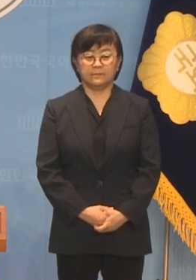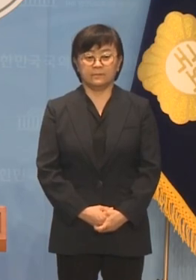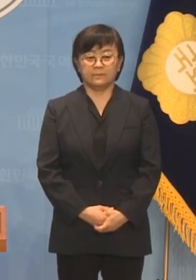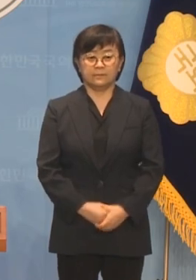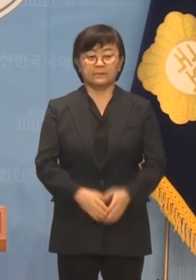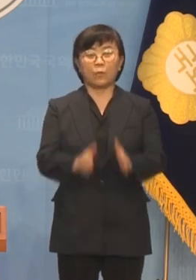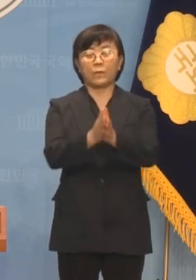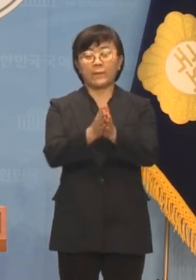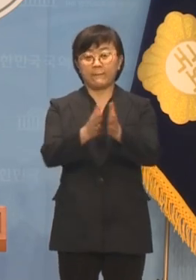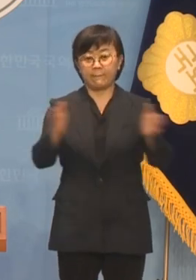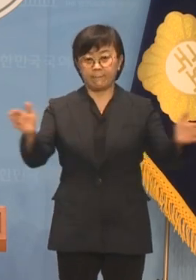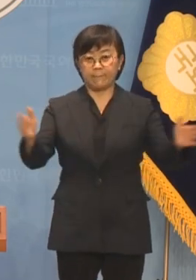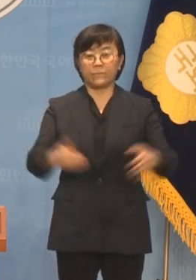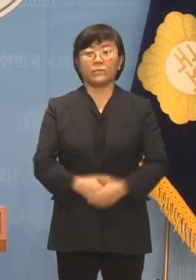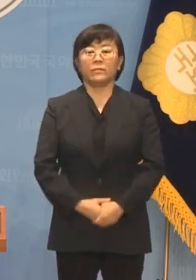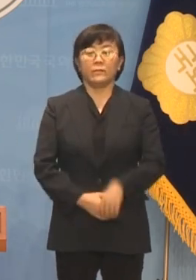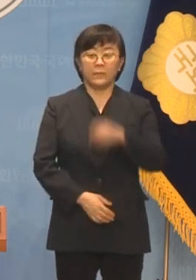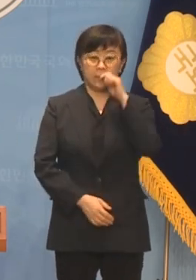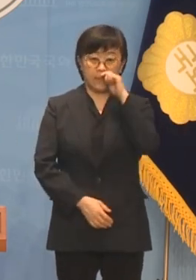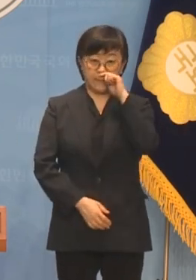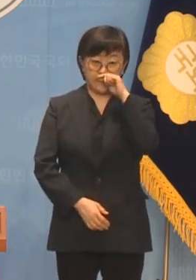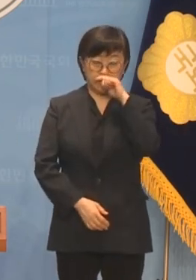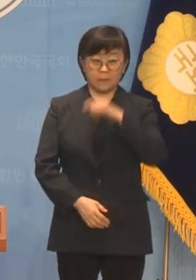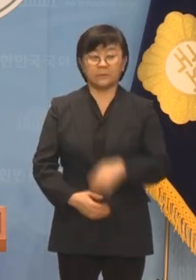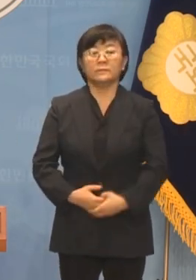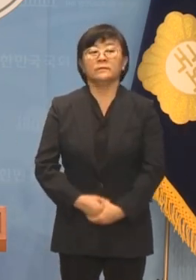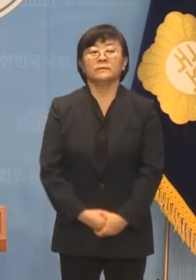네, 시작하도록 하겠습니다.